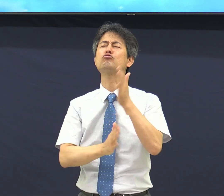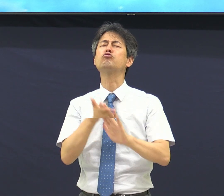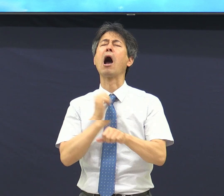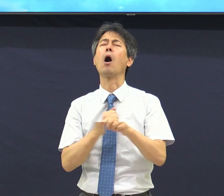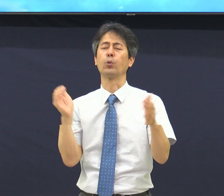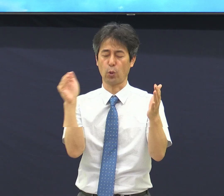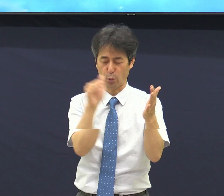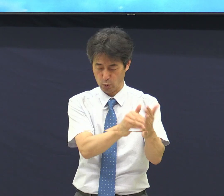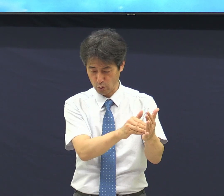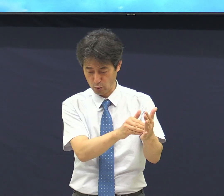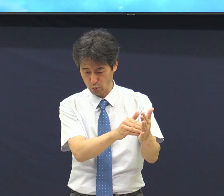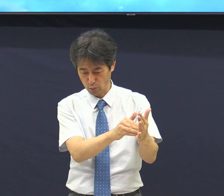영원 무궁하도록